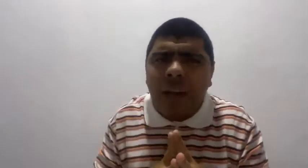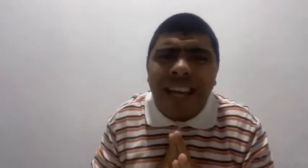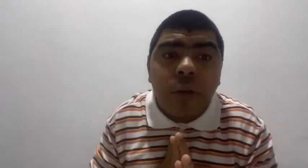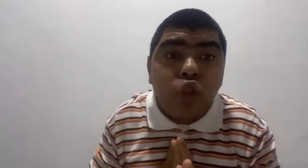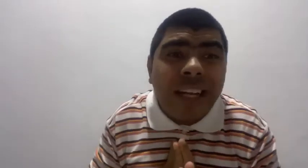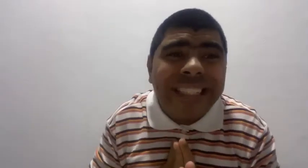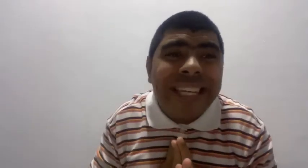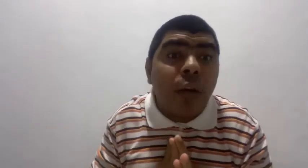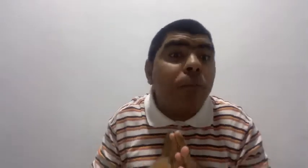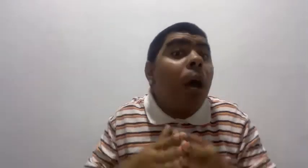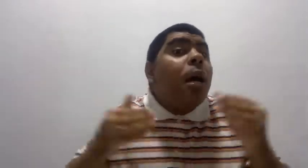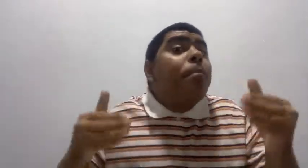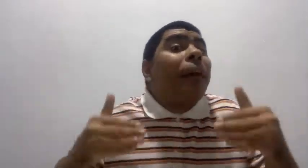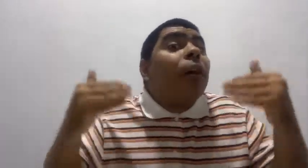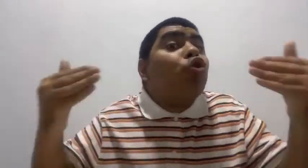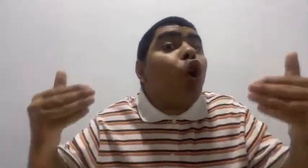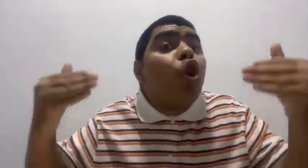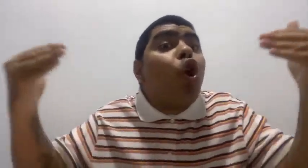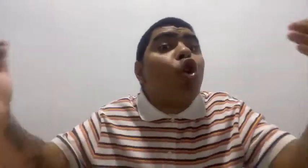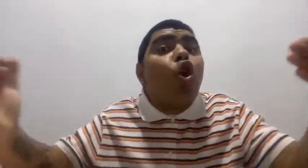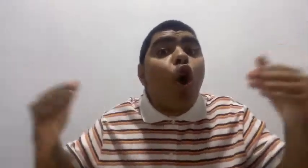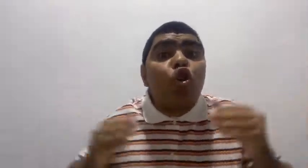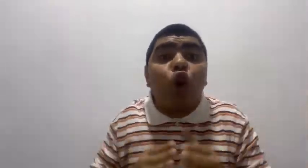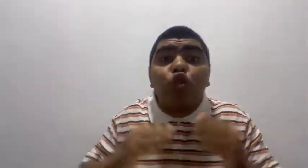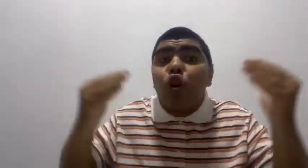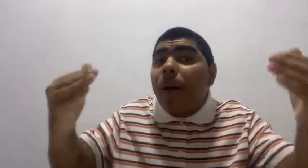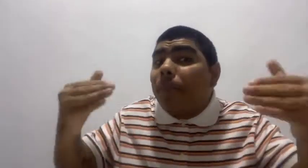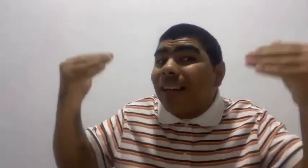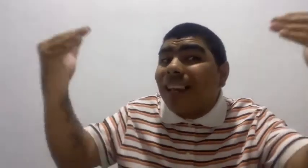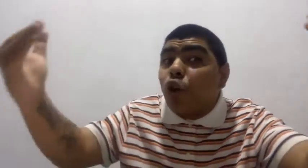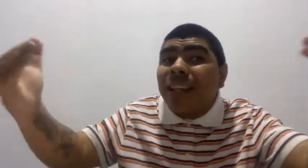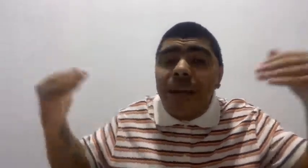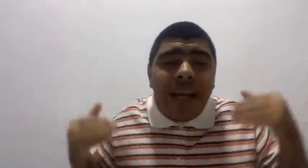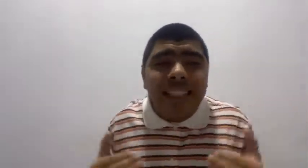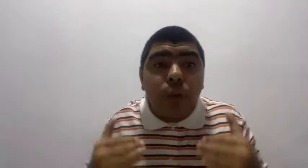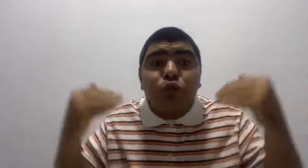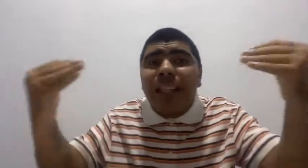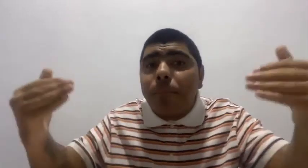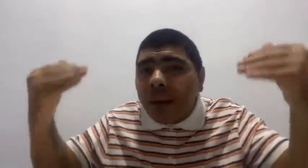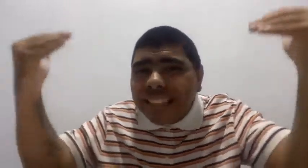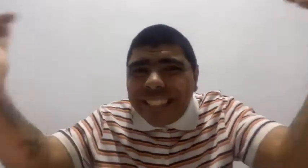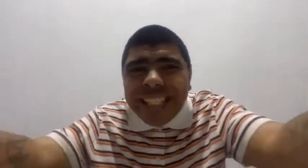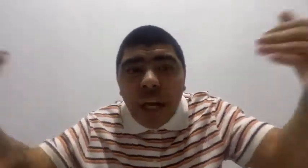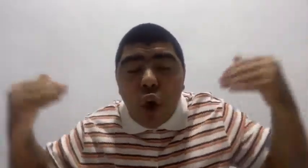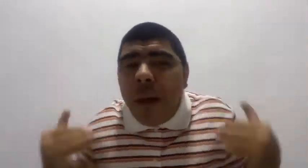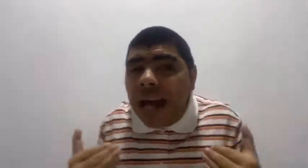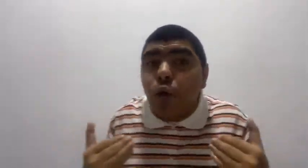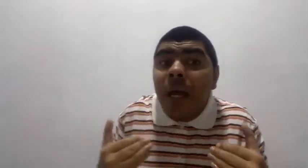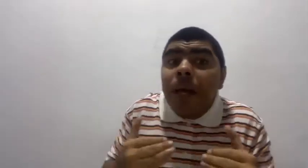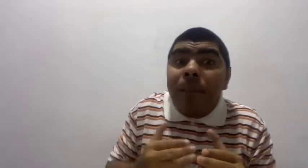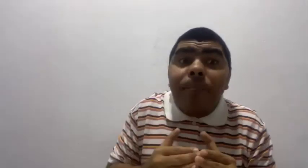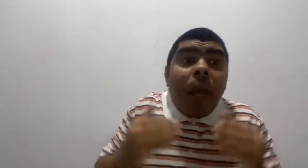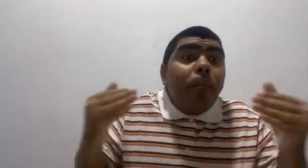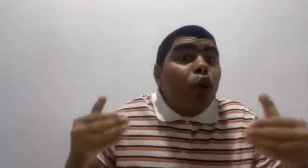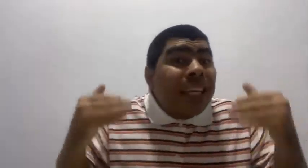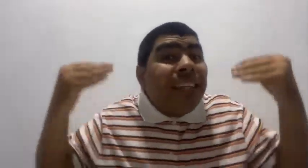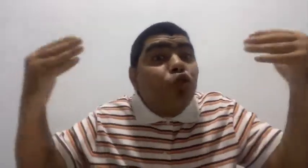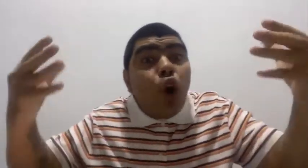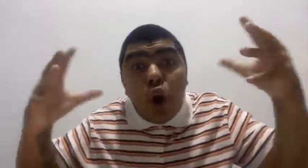las cosas que hicieron. Pero yo no los conozco, son hacedores de maldad. Ustedes practican lo malo. Ven, porque no,